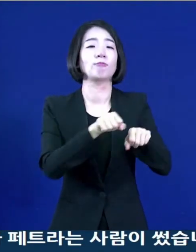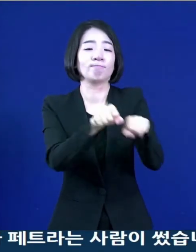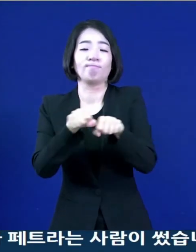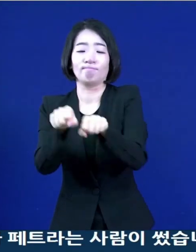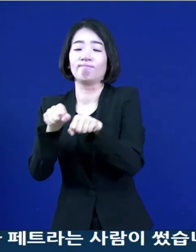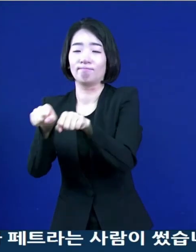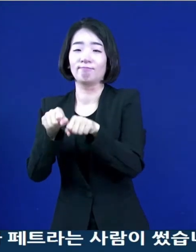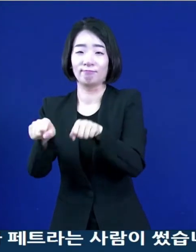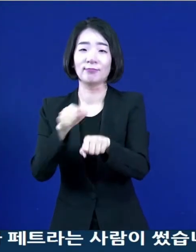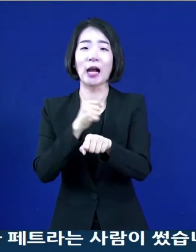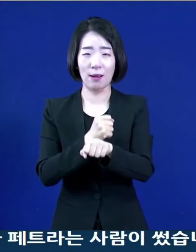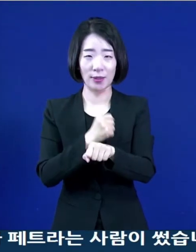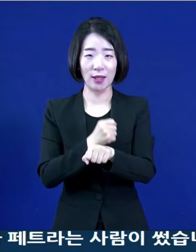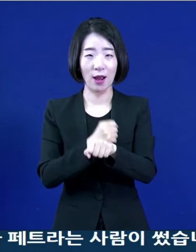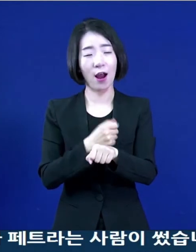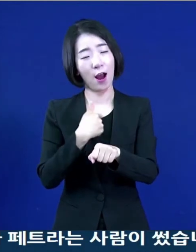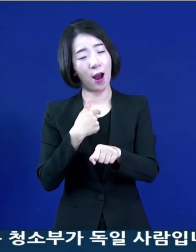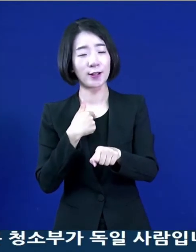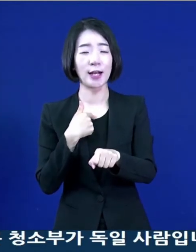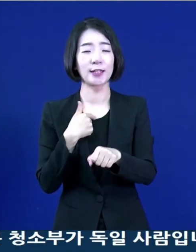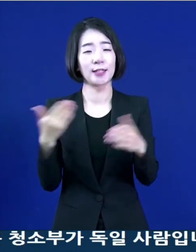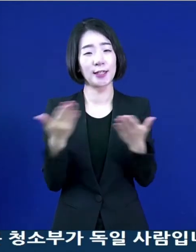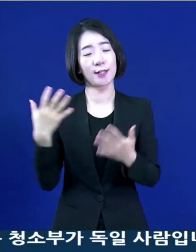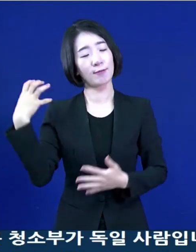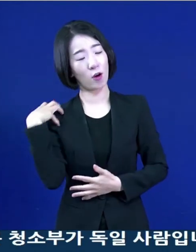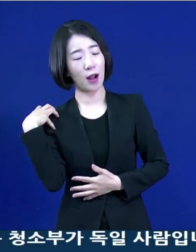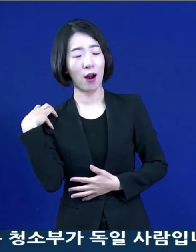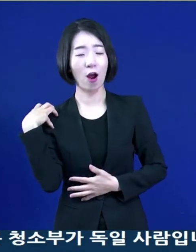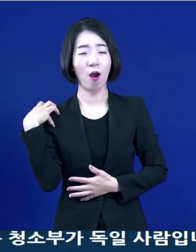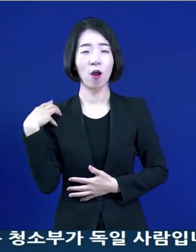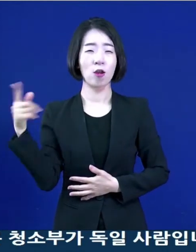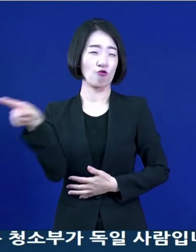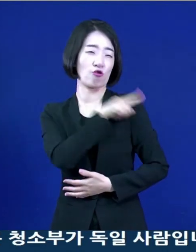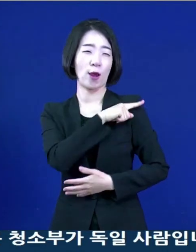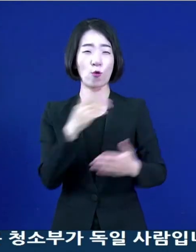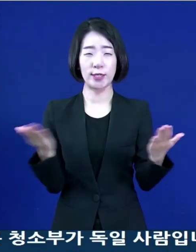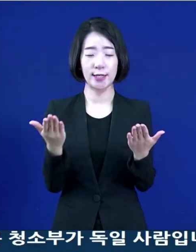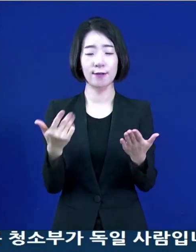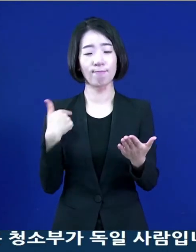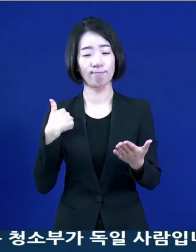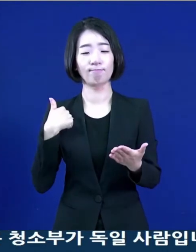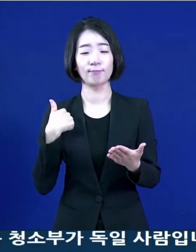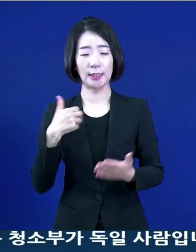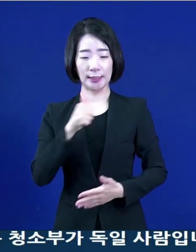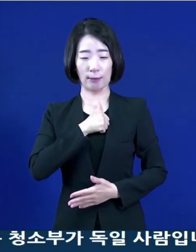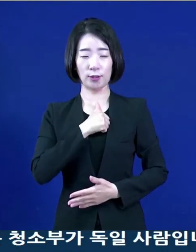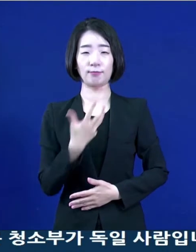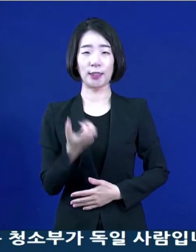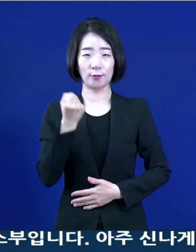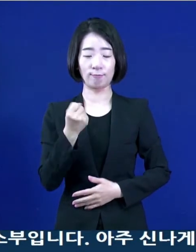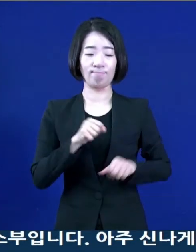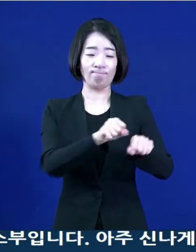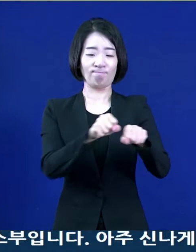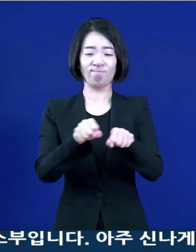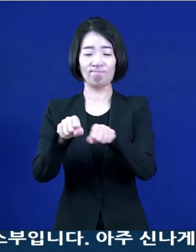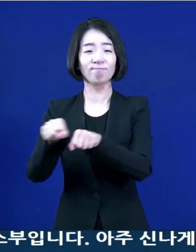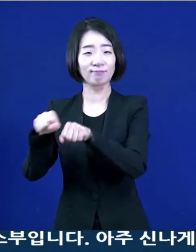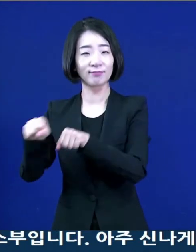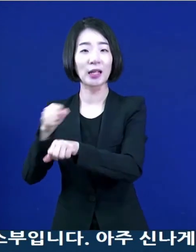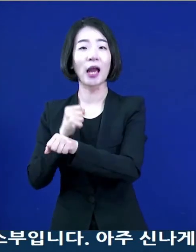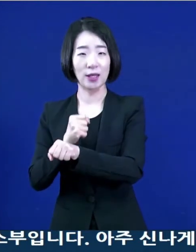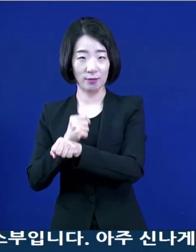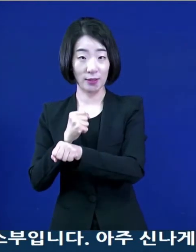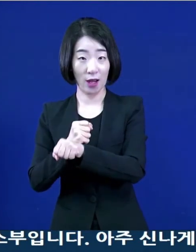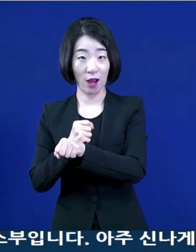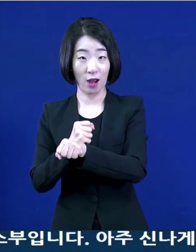일을 너무 소중하게 여겨서 자기가 하는 청소가 최고의 일이라고 생각하고 청소를 했습니다. 주로 어떤 부분을 청소를